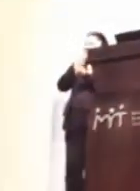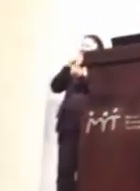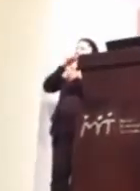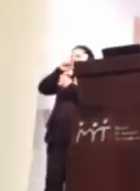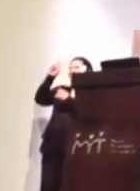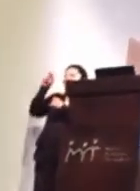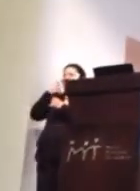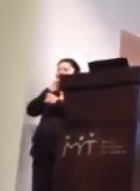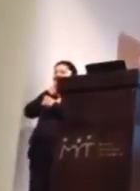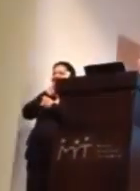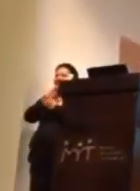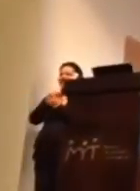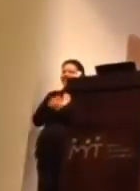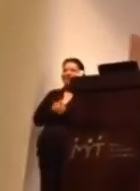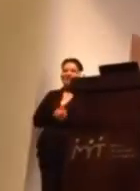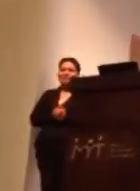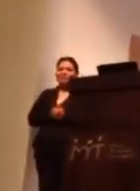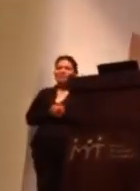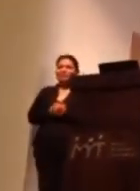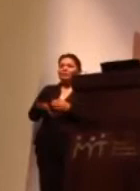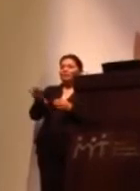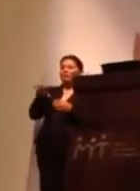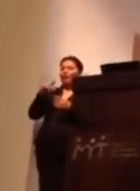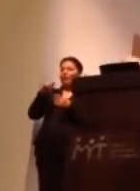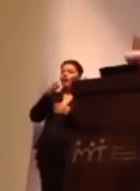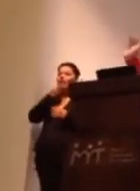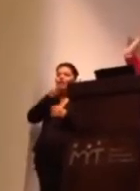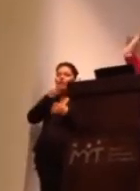pupitre para sacar un lápiz.